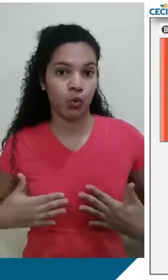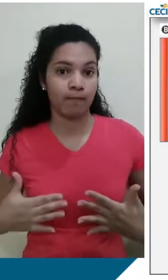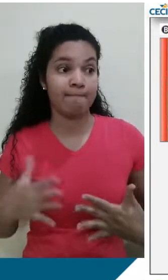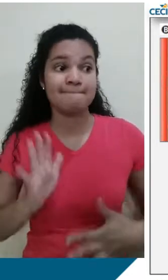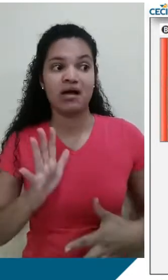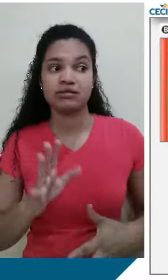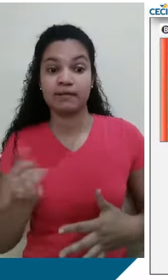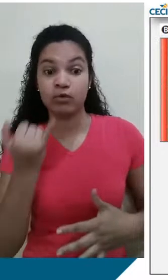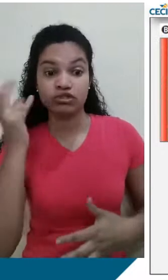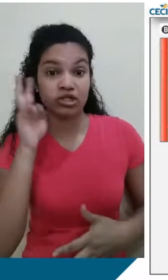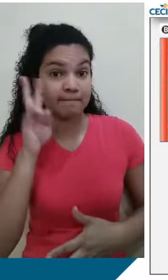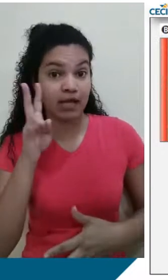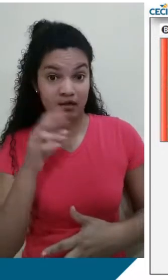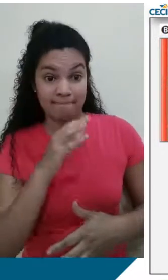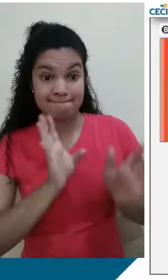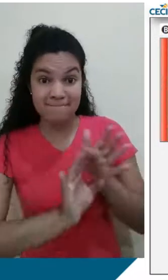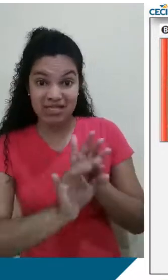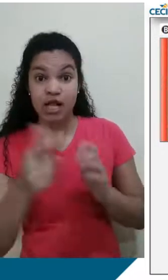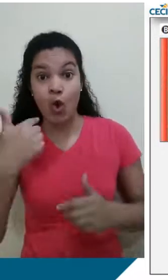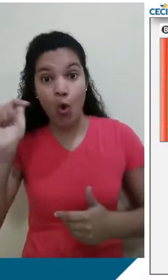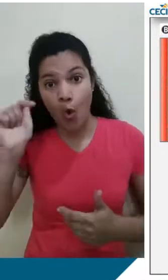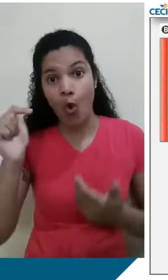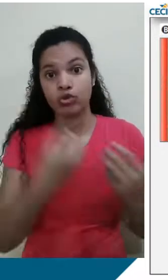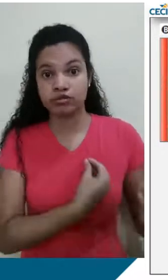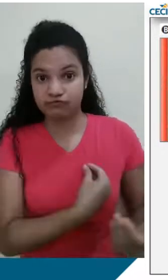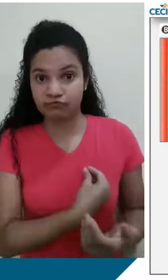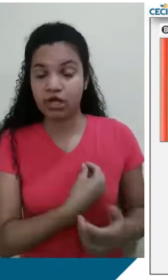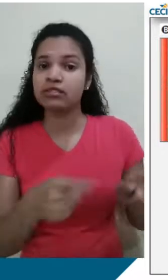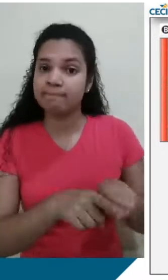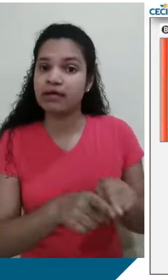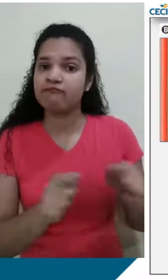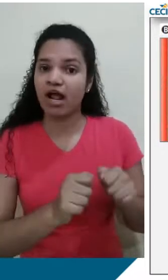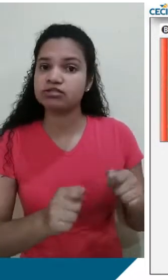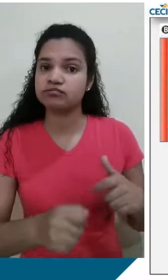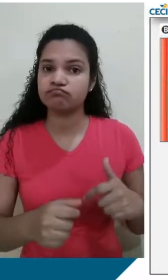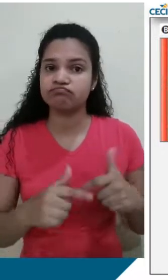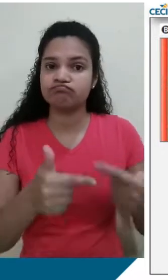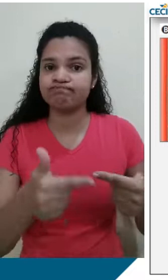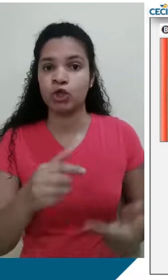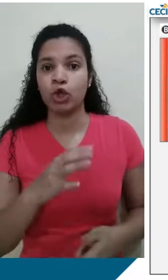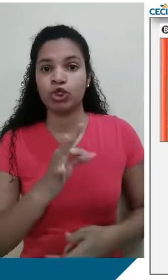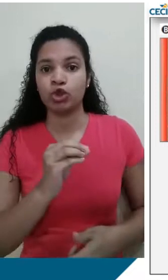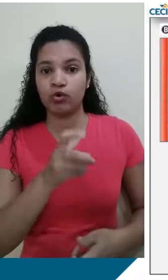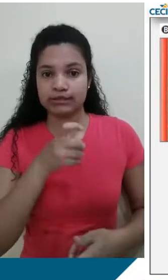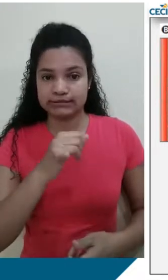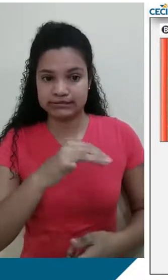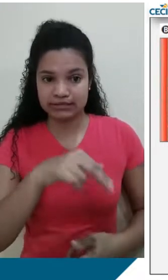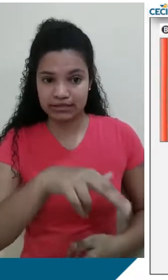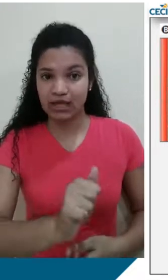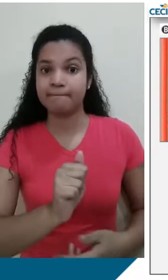que bactérias e outros seres vivos podem produzir toxinas que causam